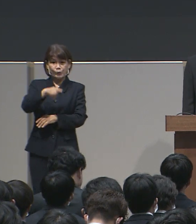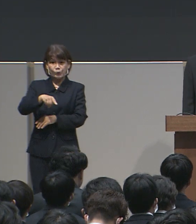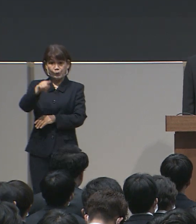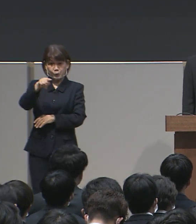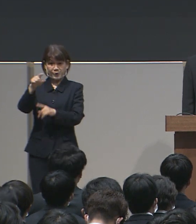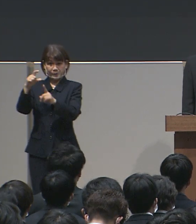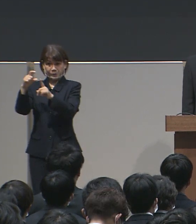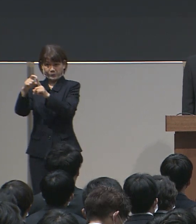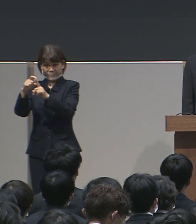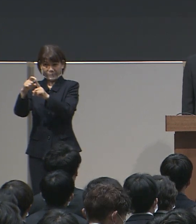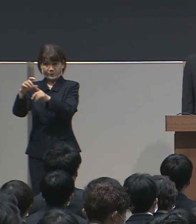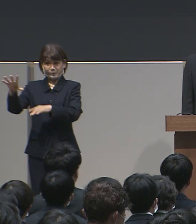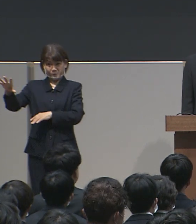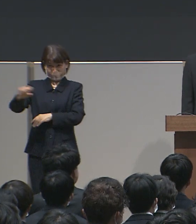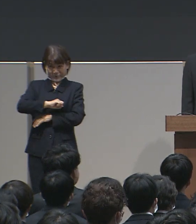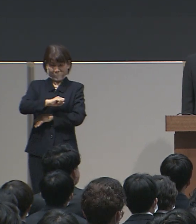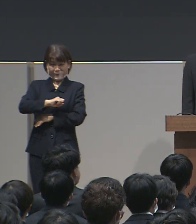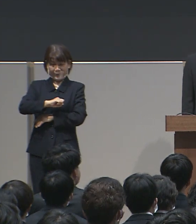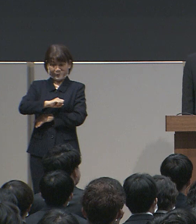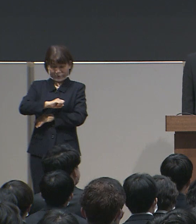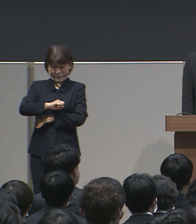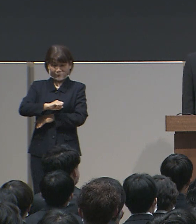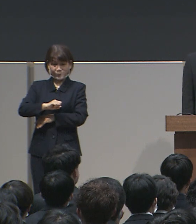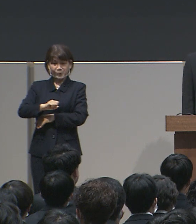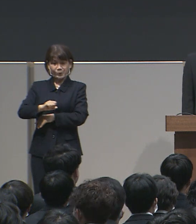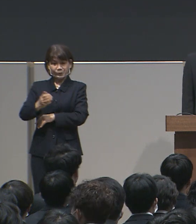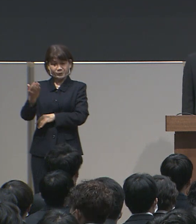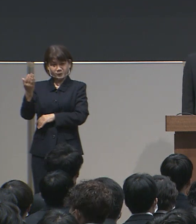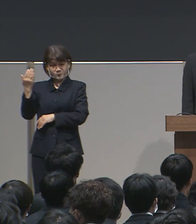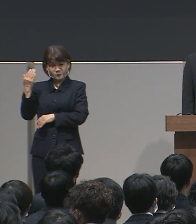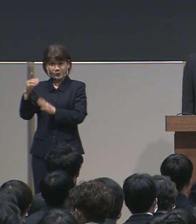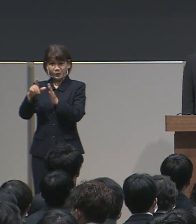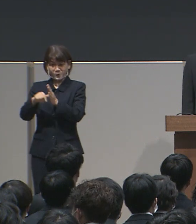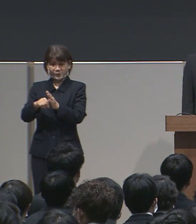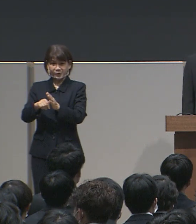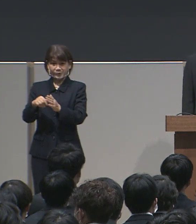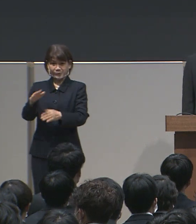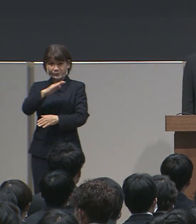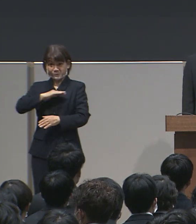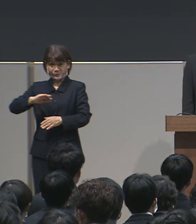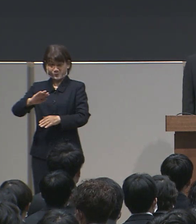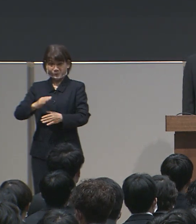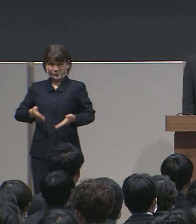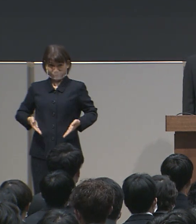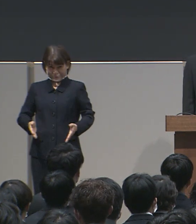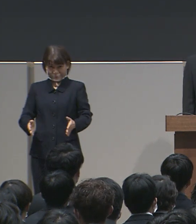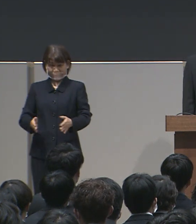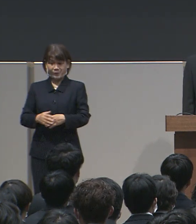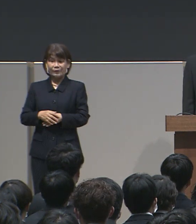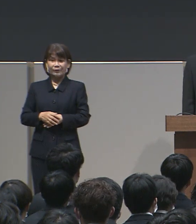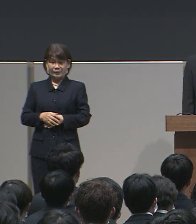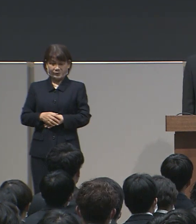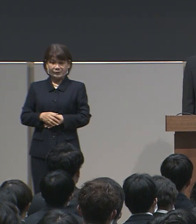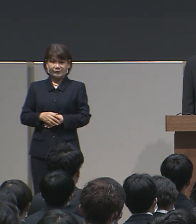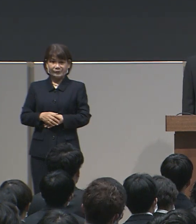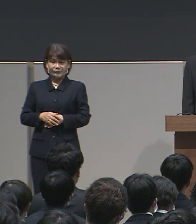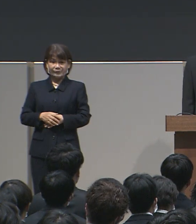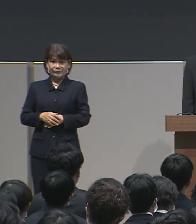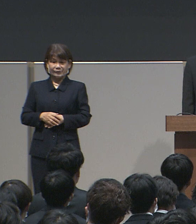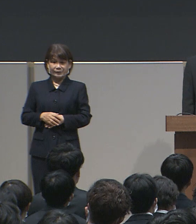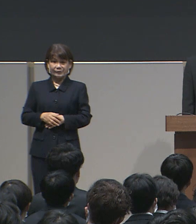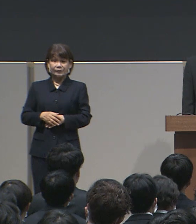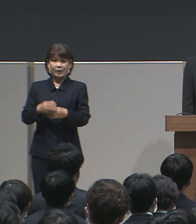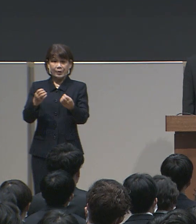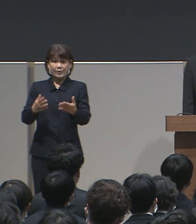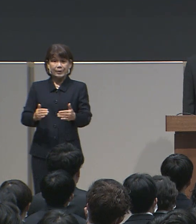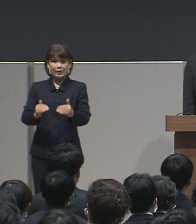しましたそんな時代に私たちは生まれましたここで新成人